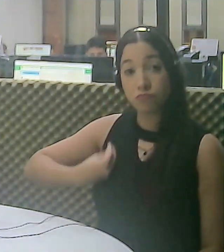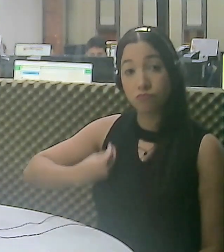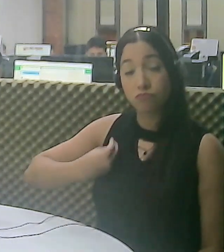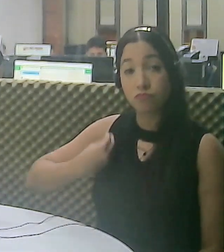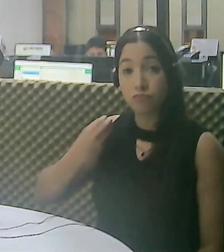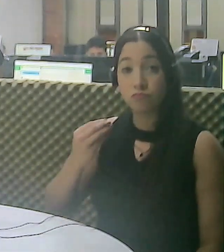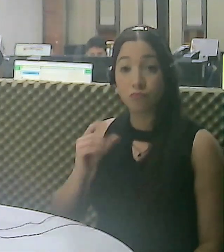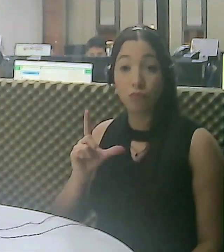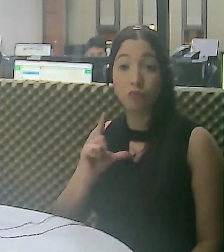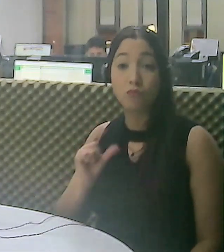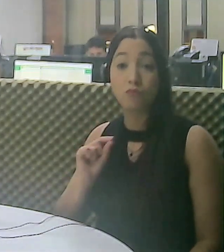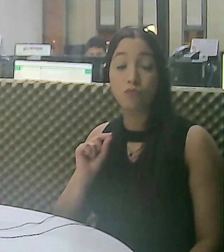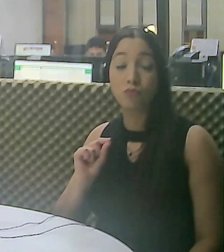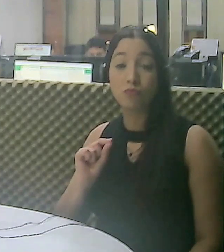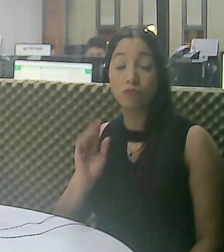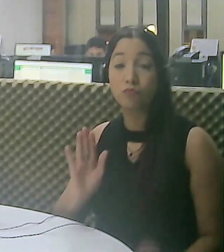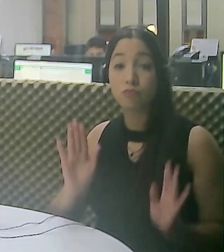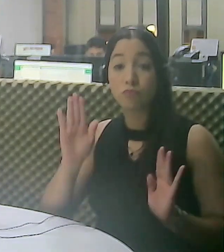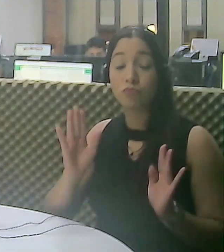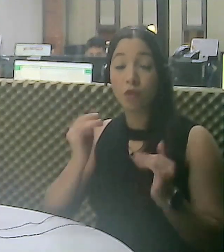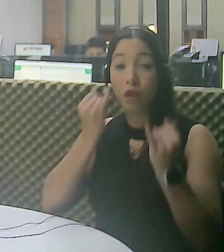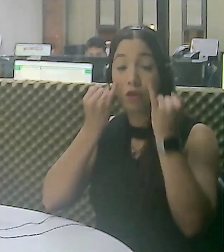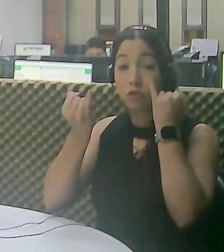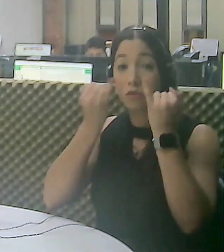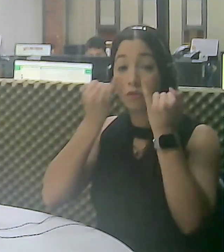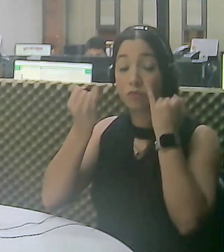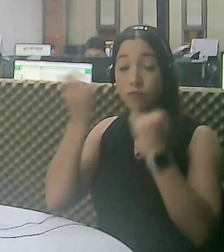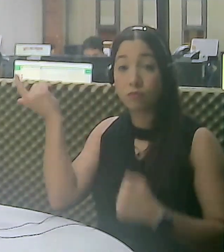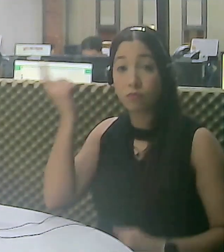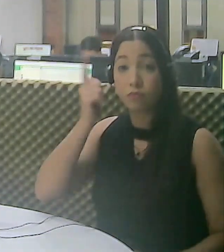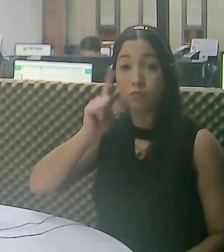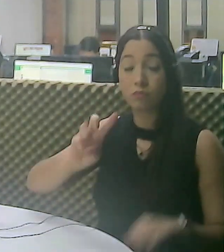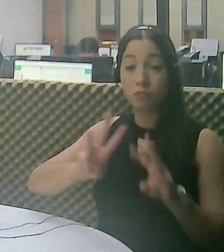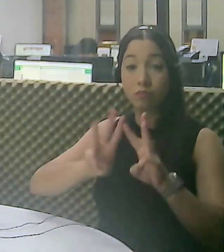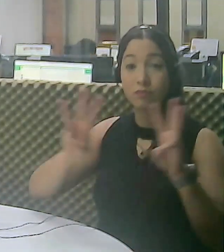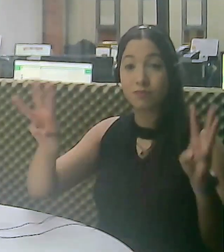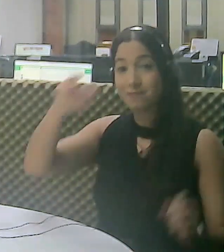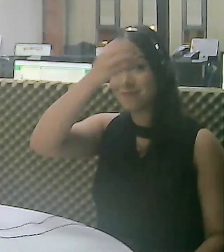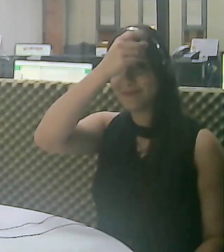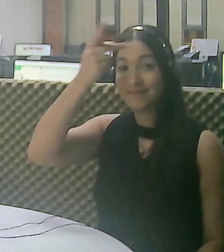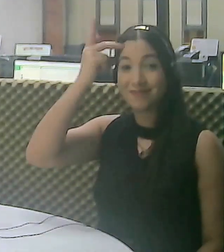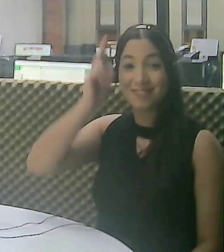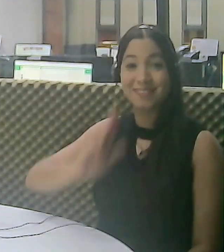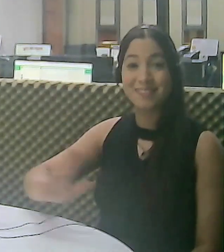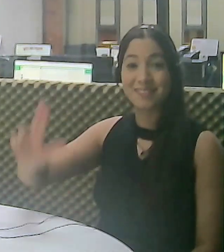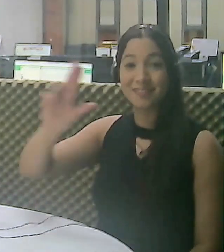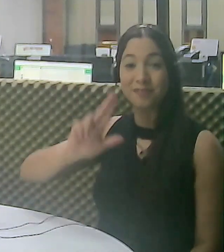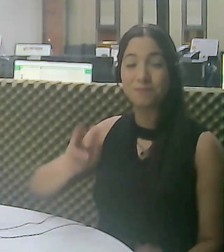o que será leiloado. Mais informações podem ser obtidas no portal da Prefeitura de Uberlândia.